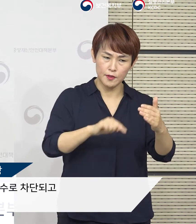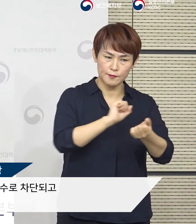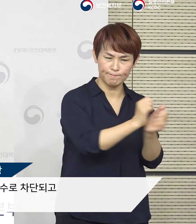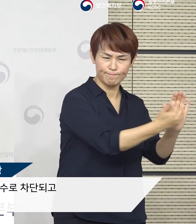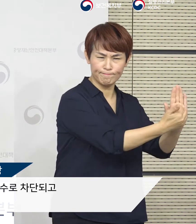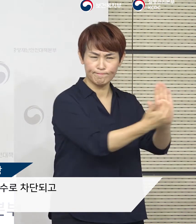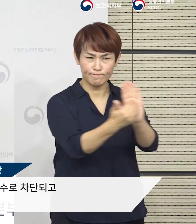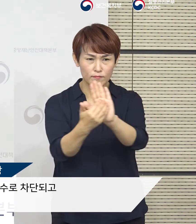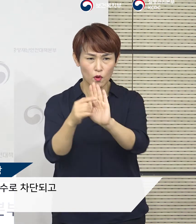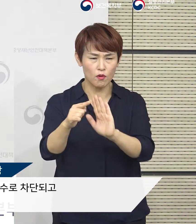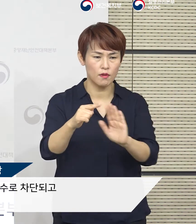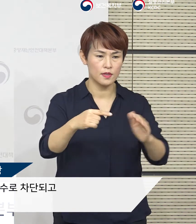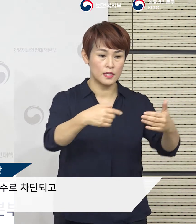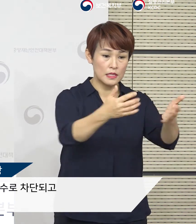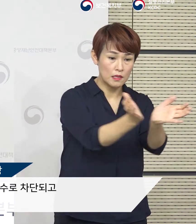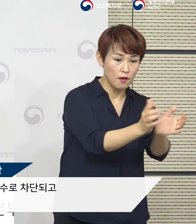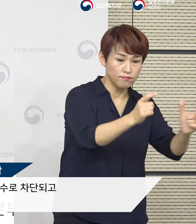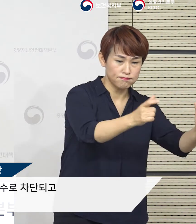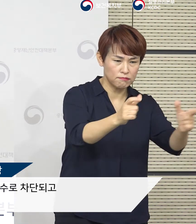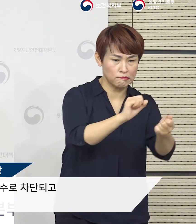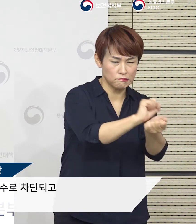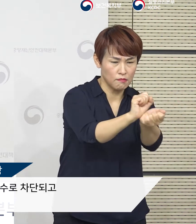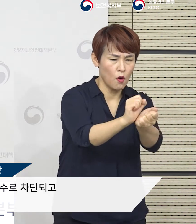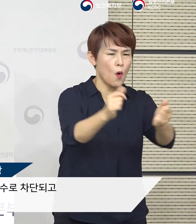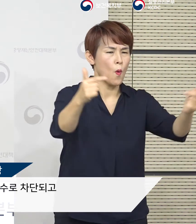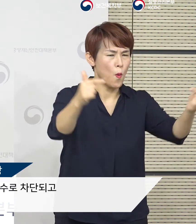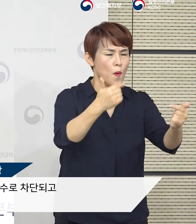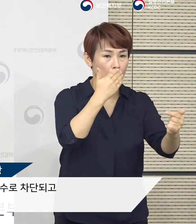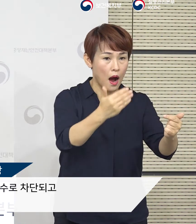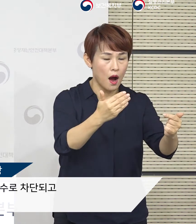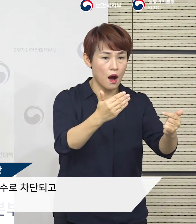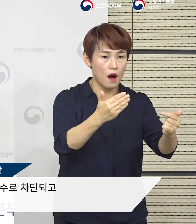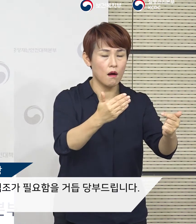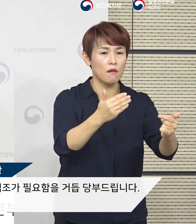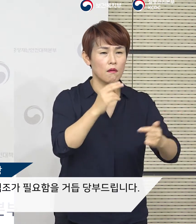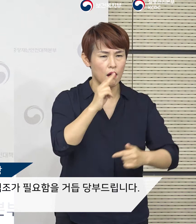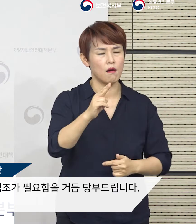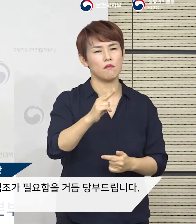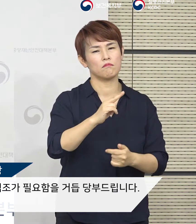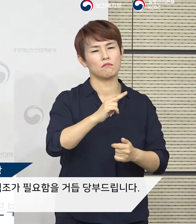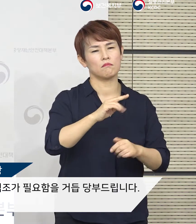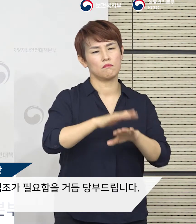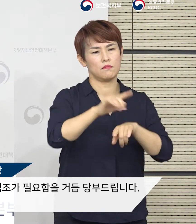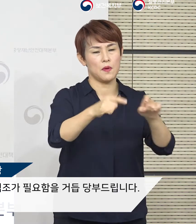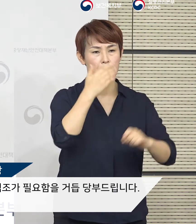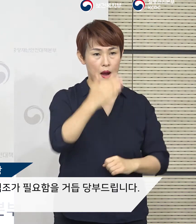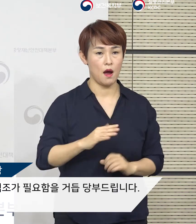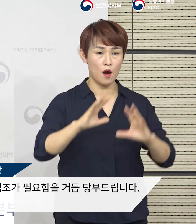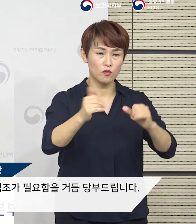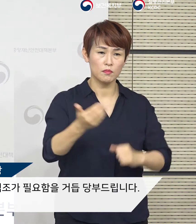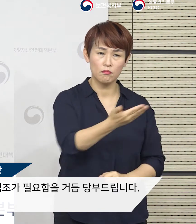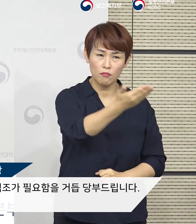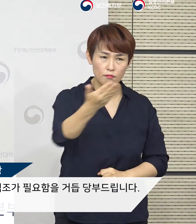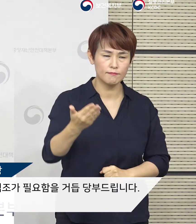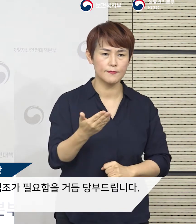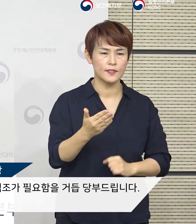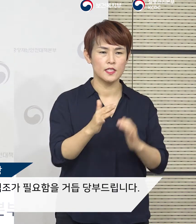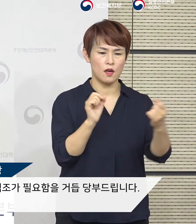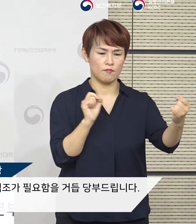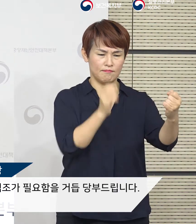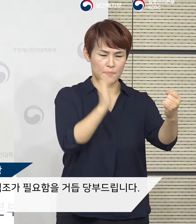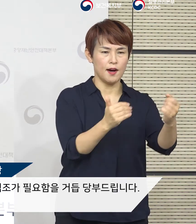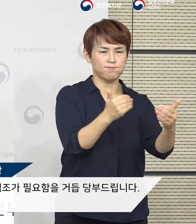전파가 상당수로 차단되고 유행이 줄어든 경우에만 가능한 것이므로 국민 여러분의 강력한 사회적 거리두기